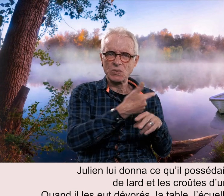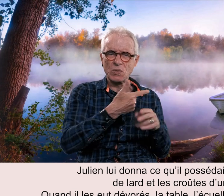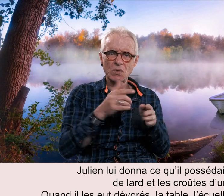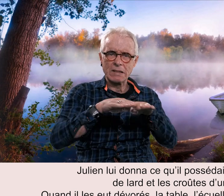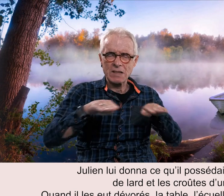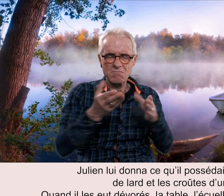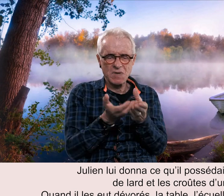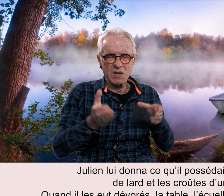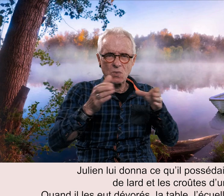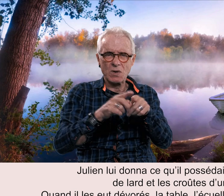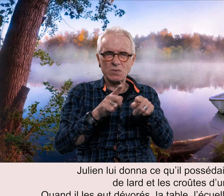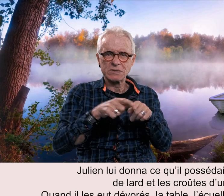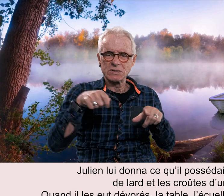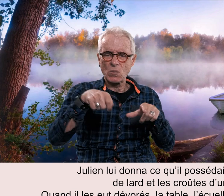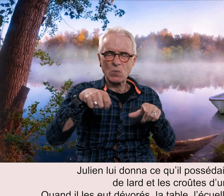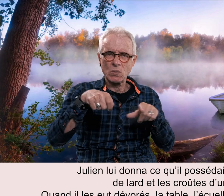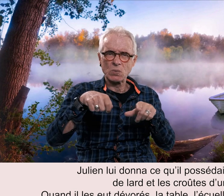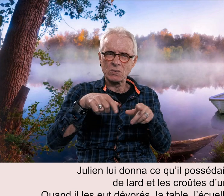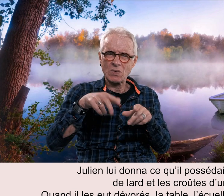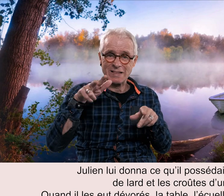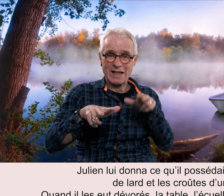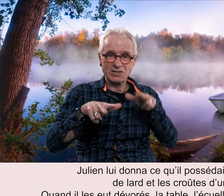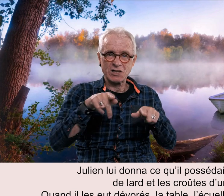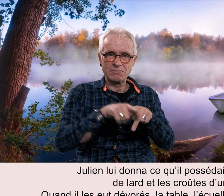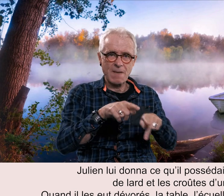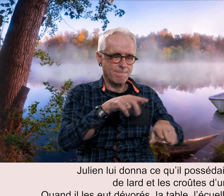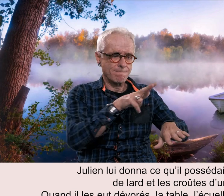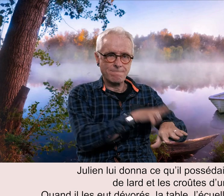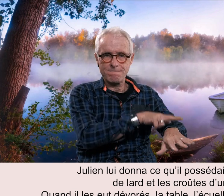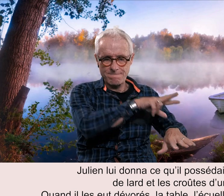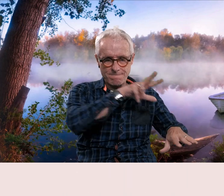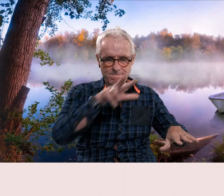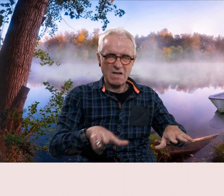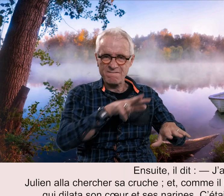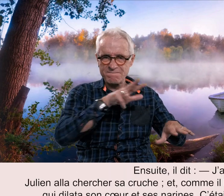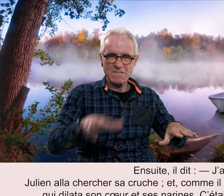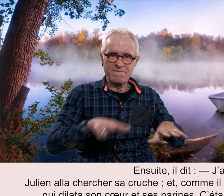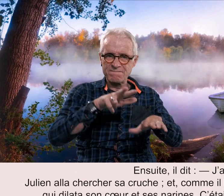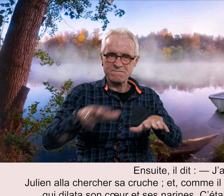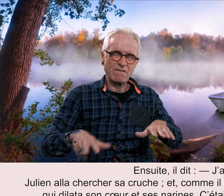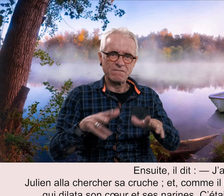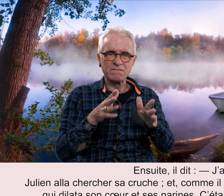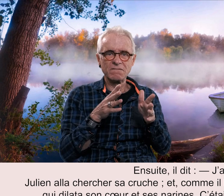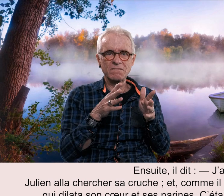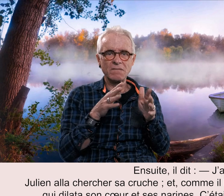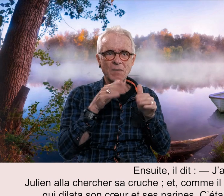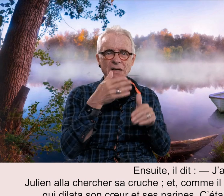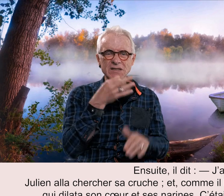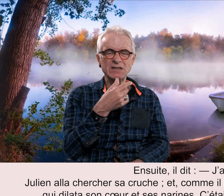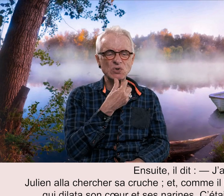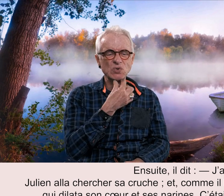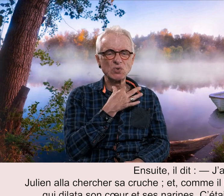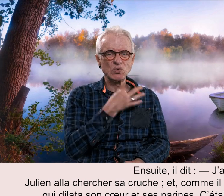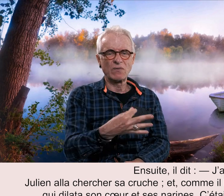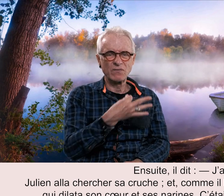l'écuelle et le manche du couteau portaient les mêmes tâches que l'on voyait sur son corps. Ensuite, il dit « J'ai soif.